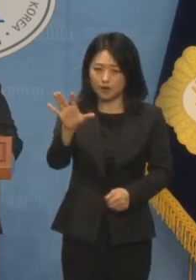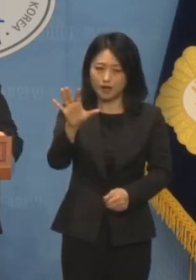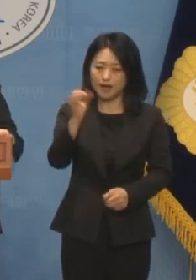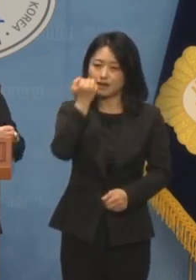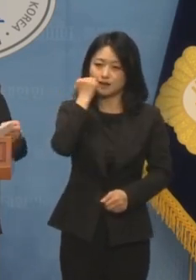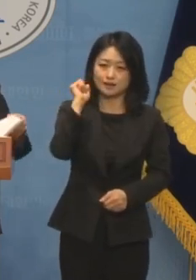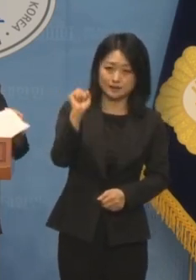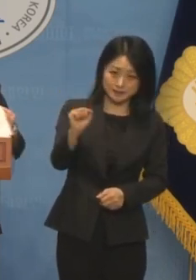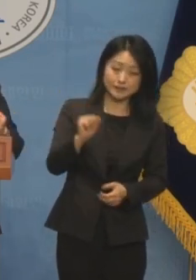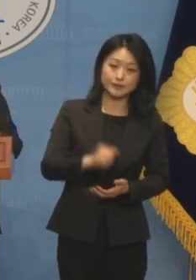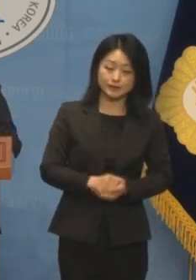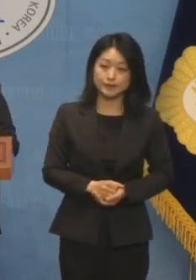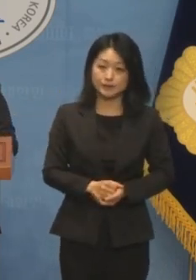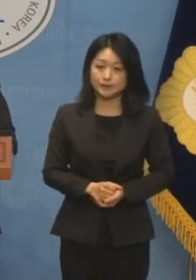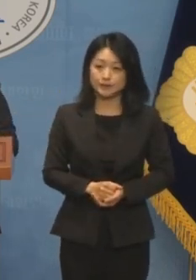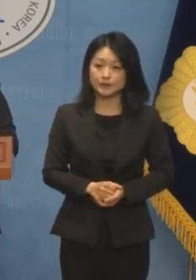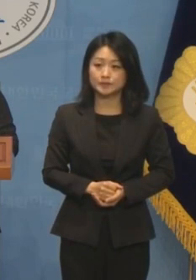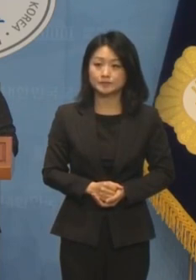것이기 때문입니다.